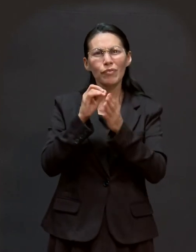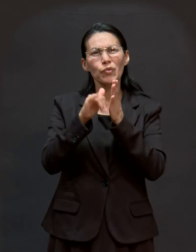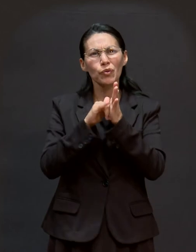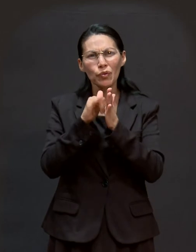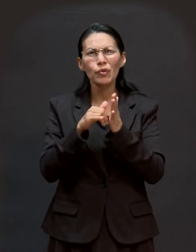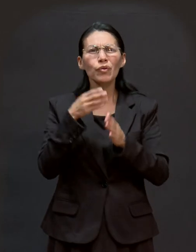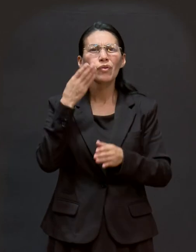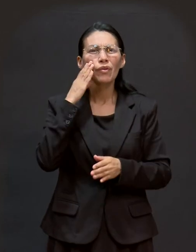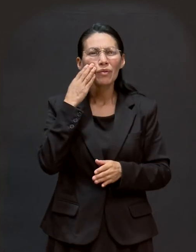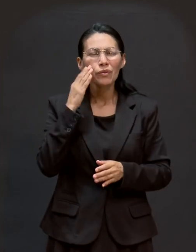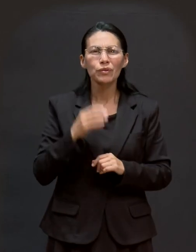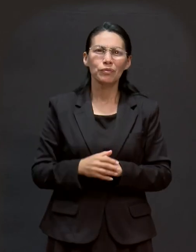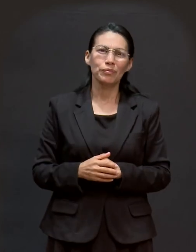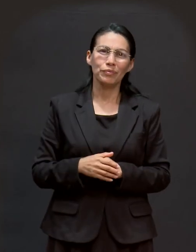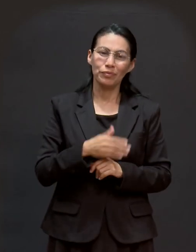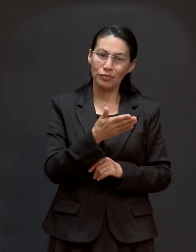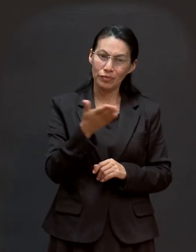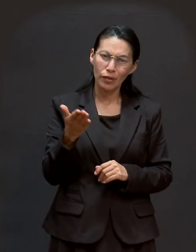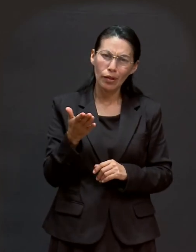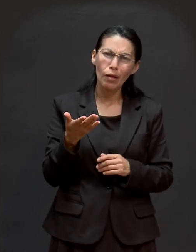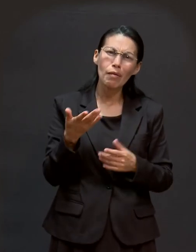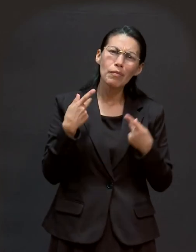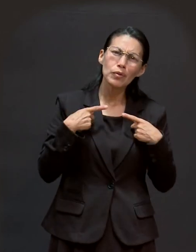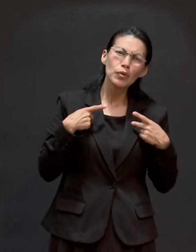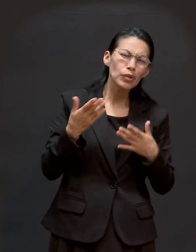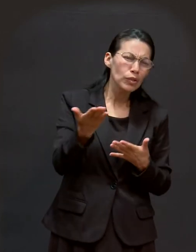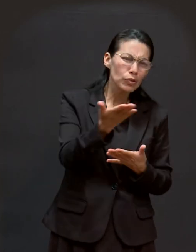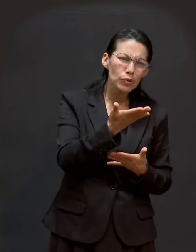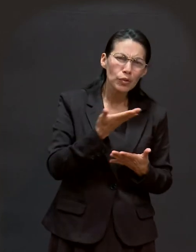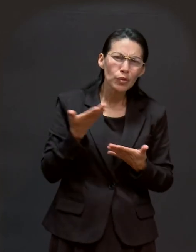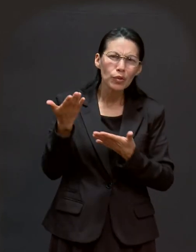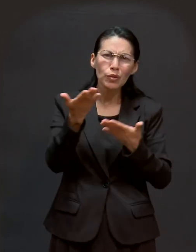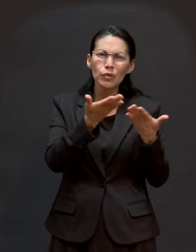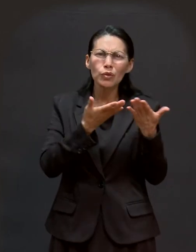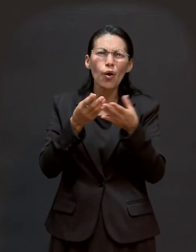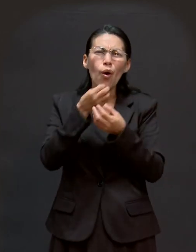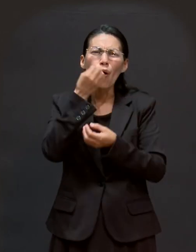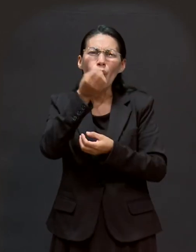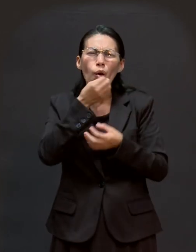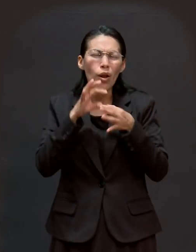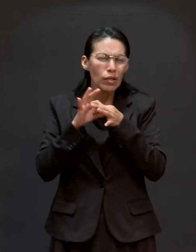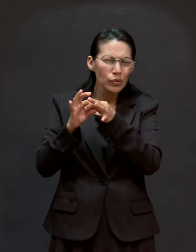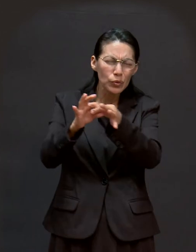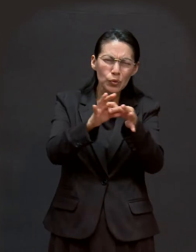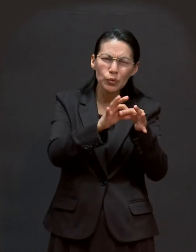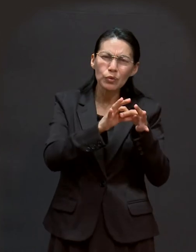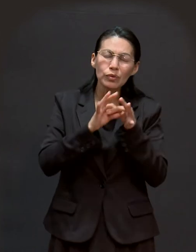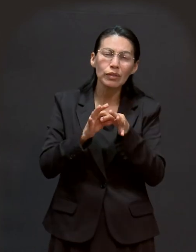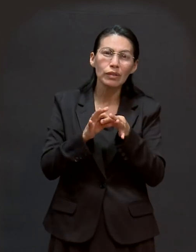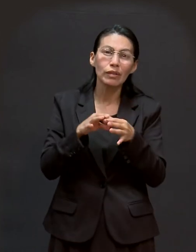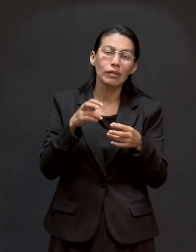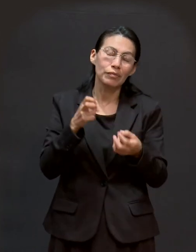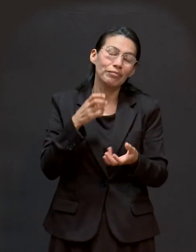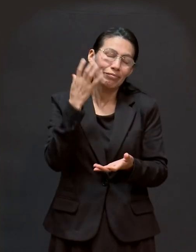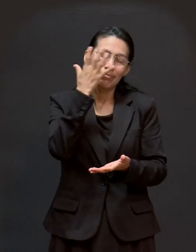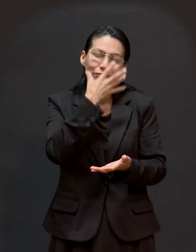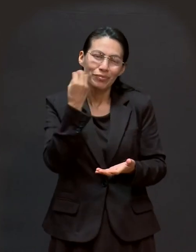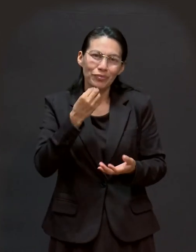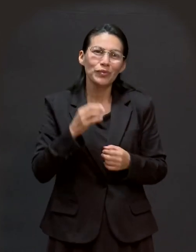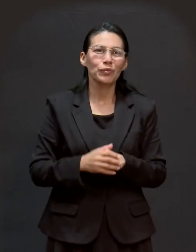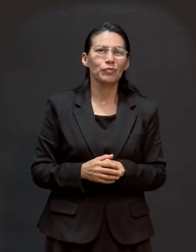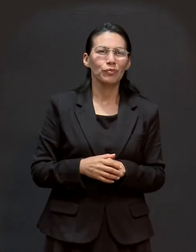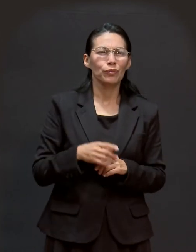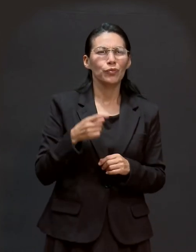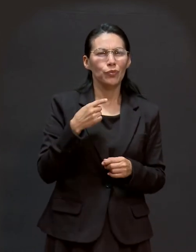a pasar en pantalla para que todos oremos por esas peticiones y de